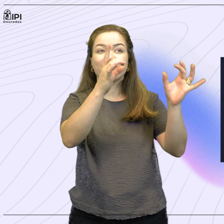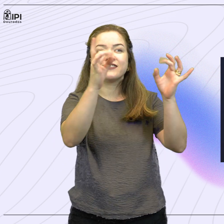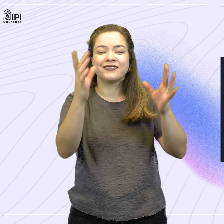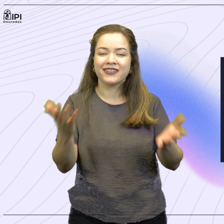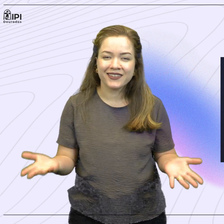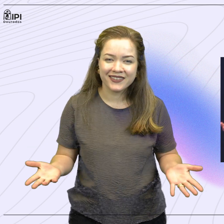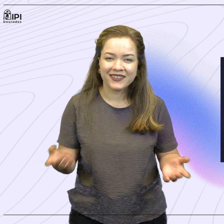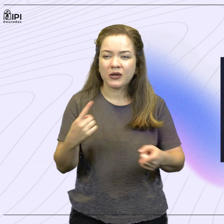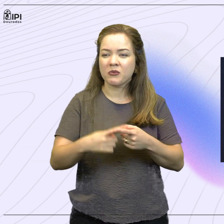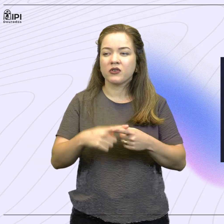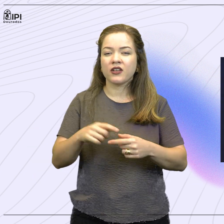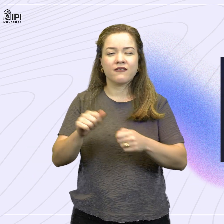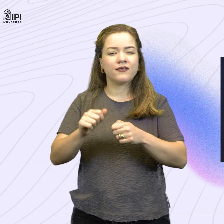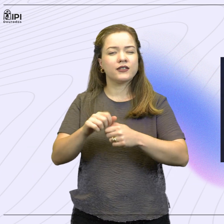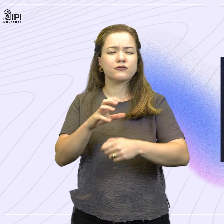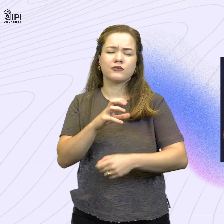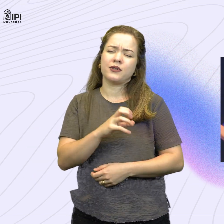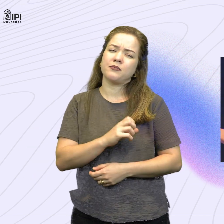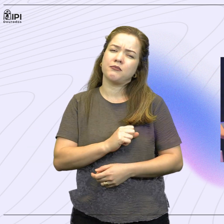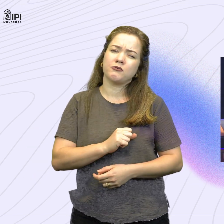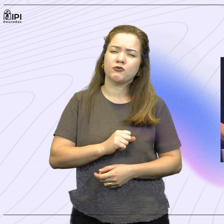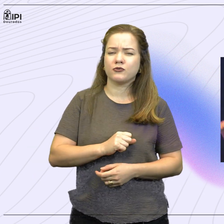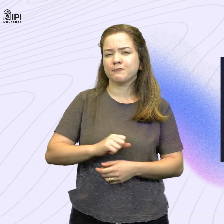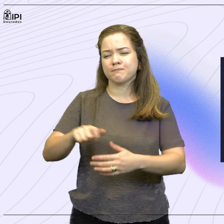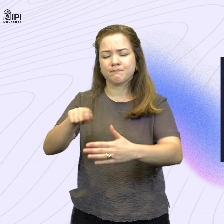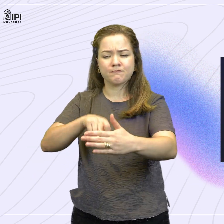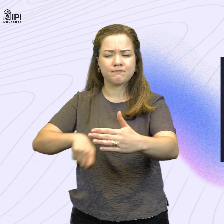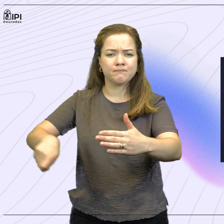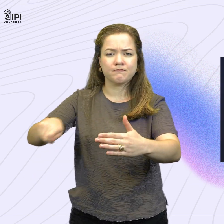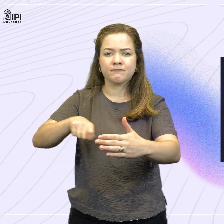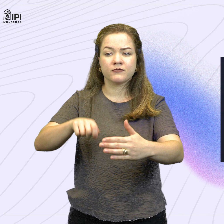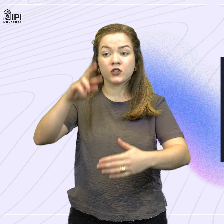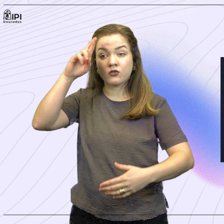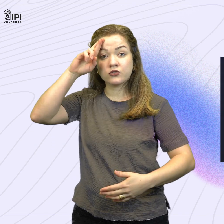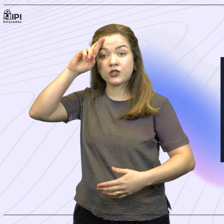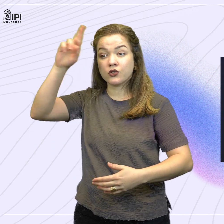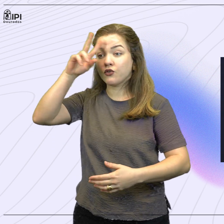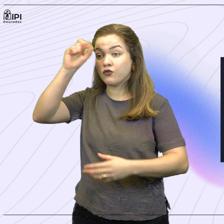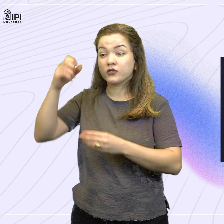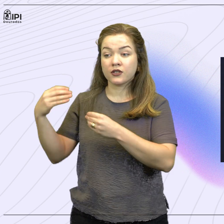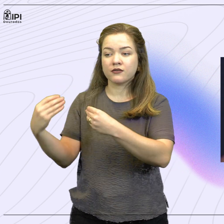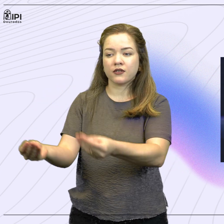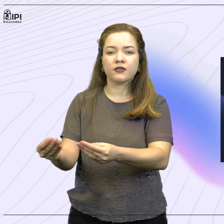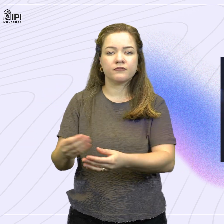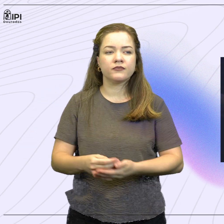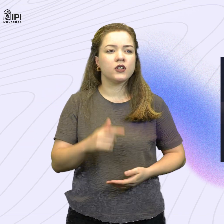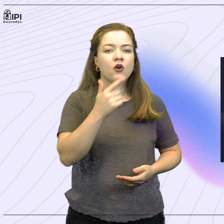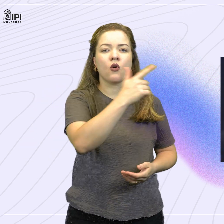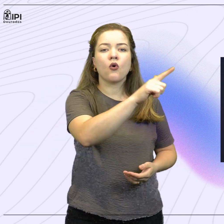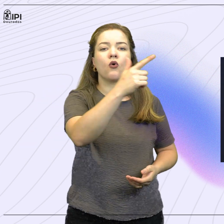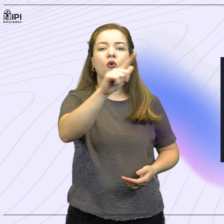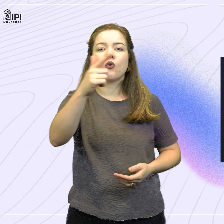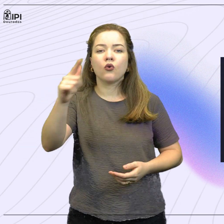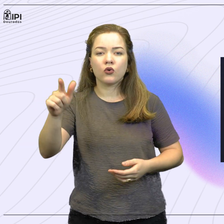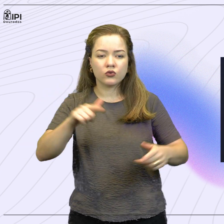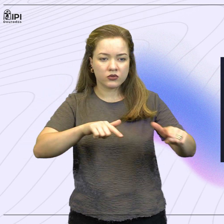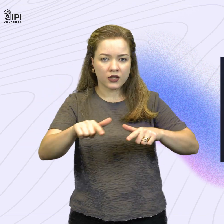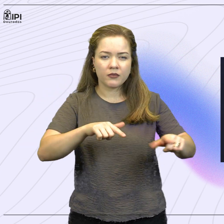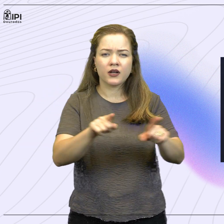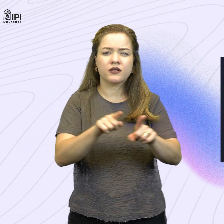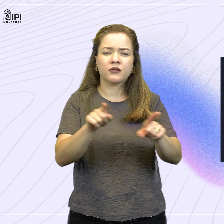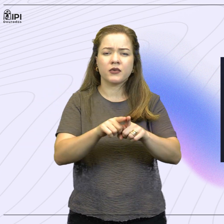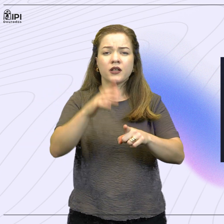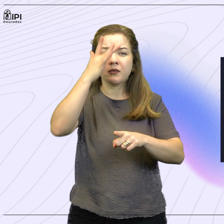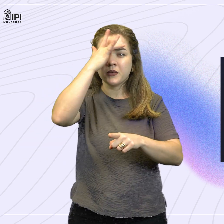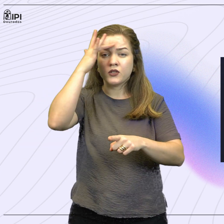Porque esse pessoal faz com amor. E é o Senhor quem dá força para fazer. E tem outras atividades da igreja, o pessoal do estacionamento que está lá servindo ao